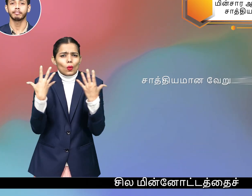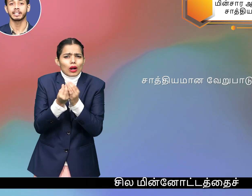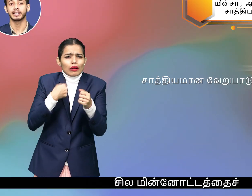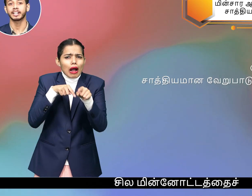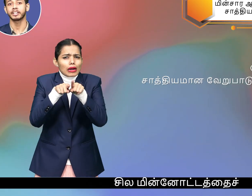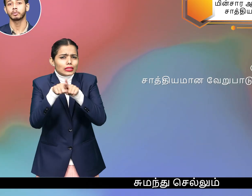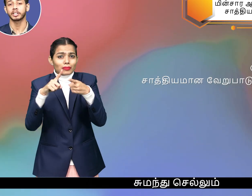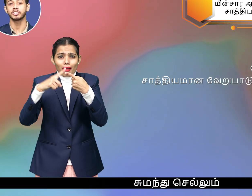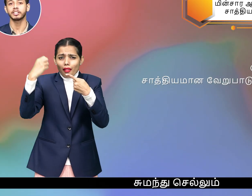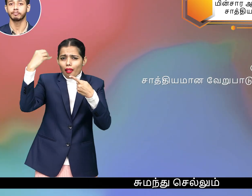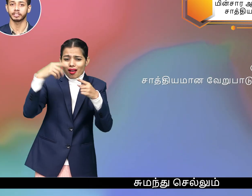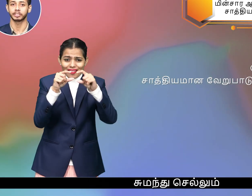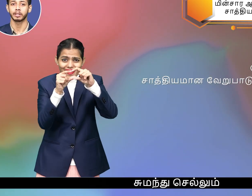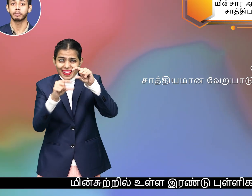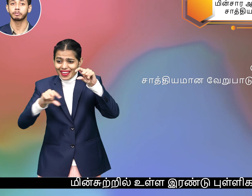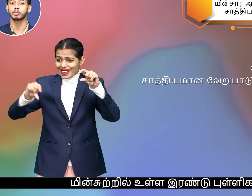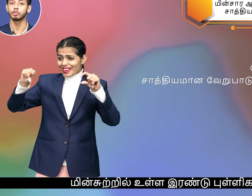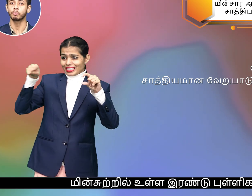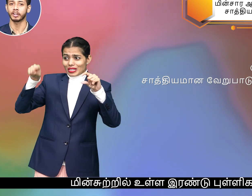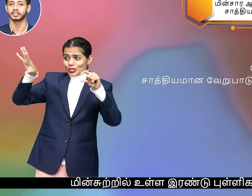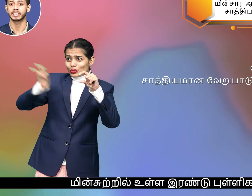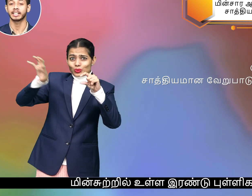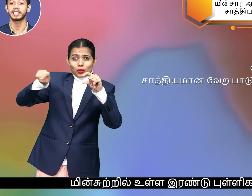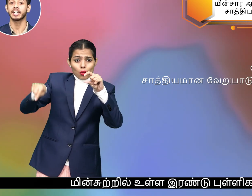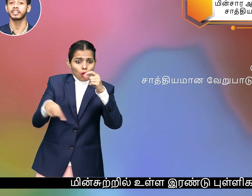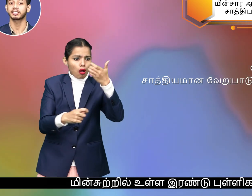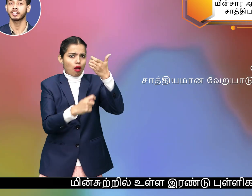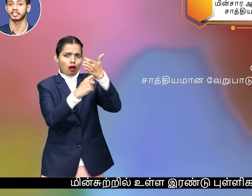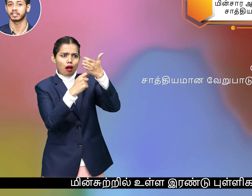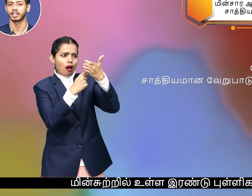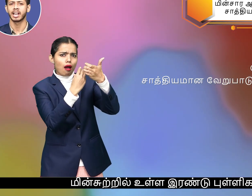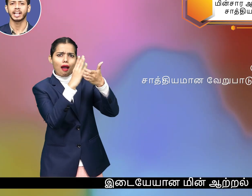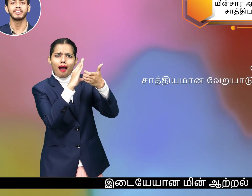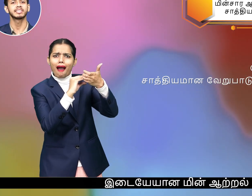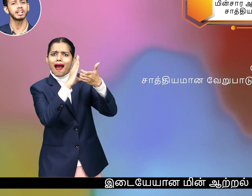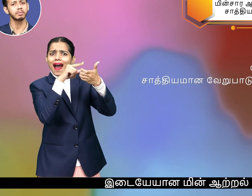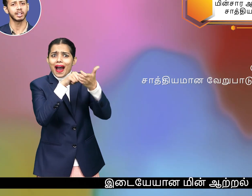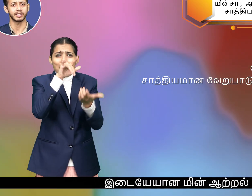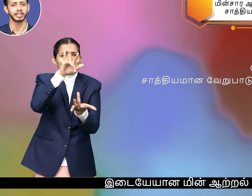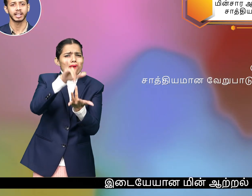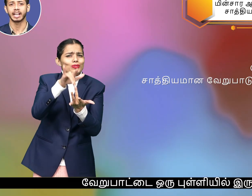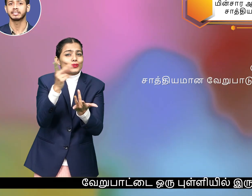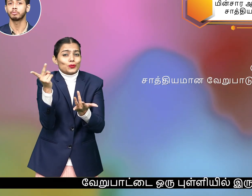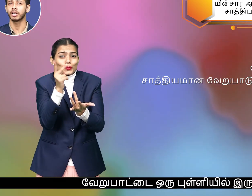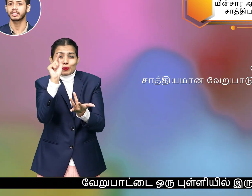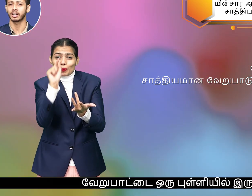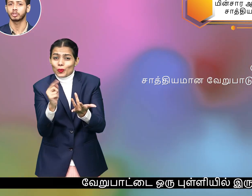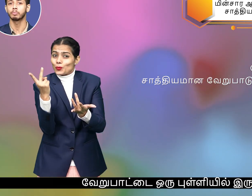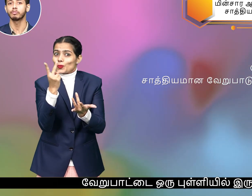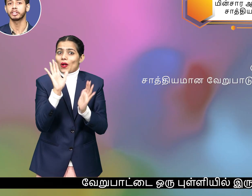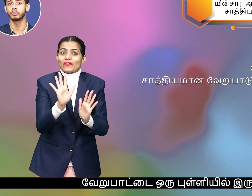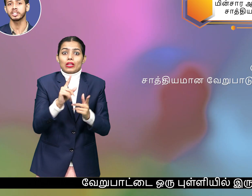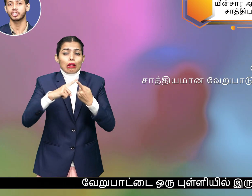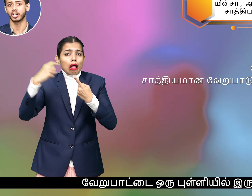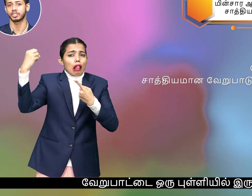சில மின்னோட்டத்தை சுமந்து செல்லும் மின்சுற்றில் உள்ள இரண்டு புள்ளிகளுக்கு இடையேயான மின்னழுத்த வேறுபாடு